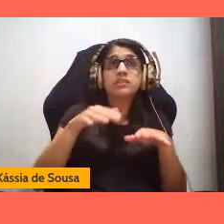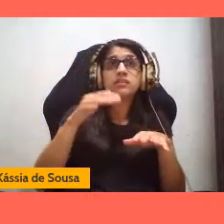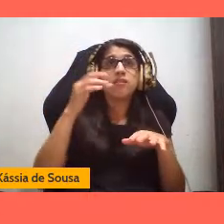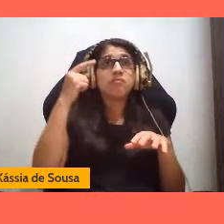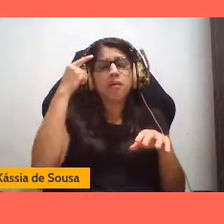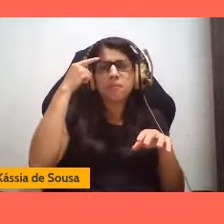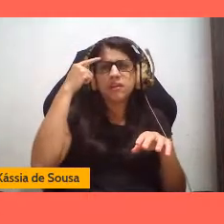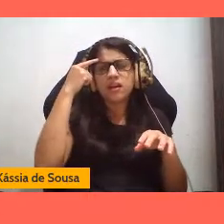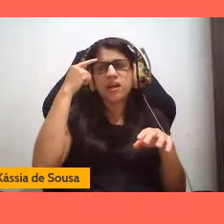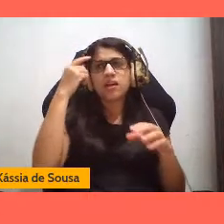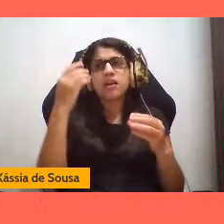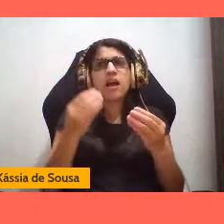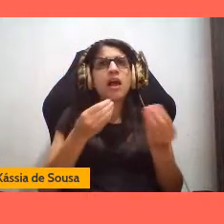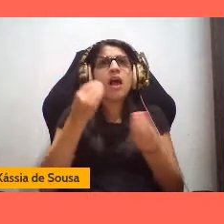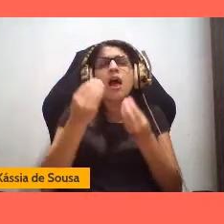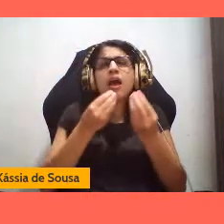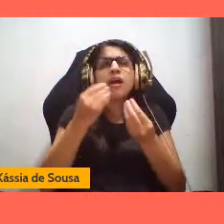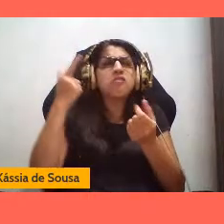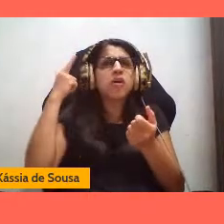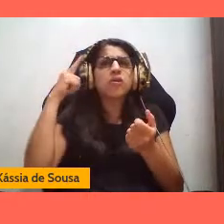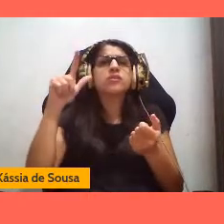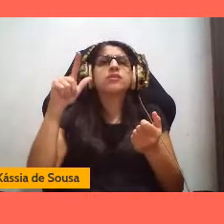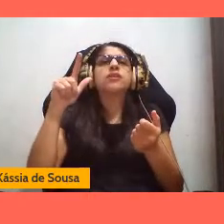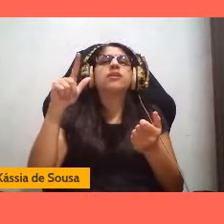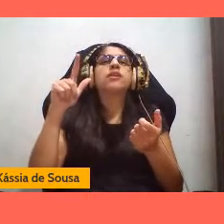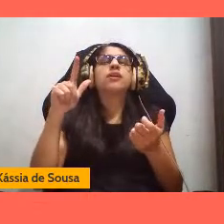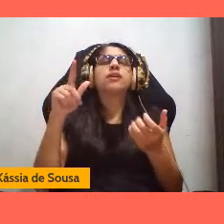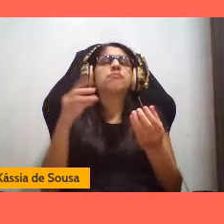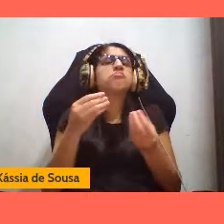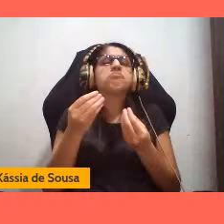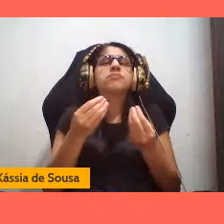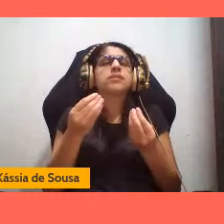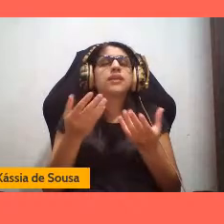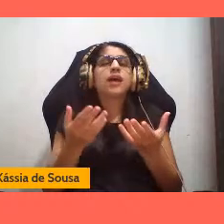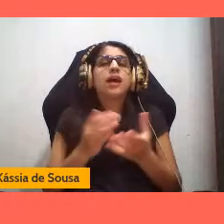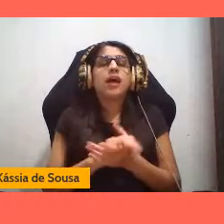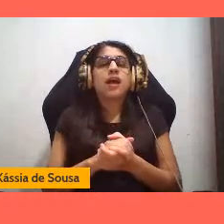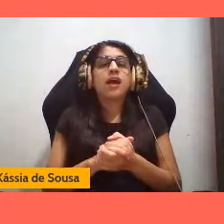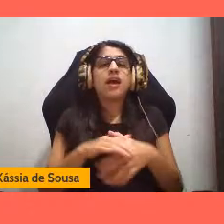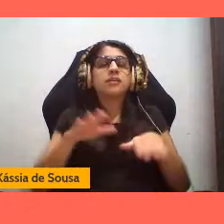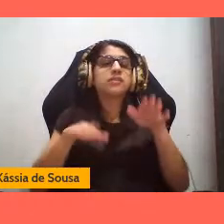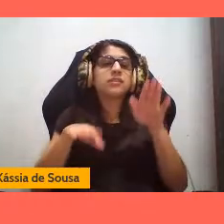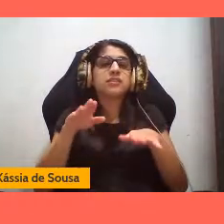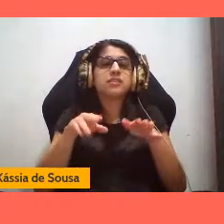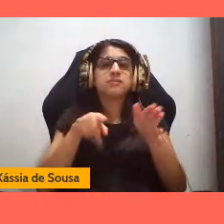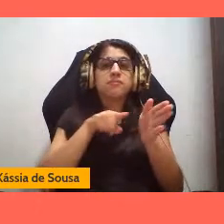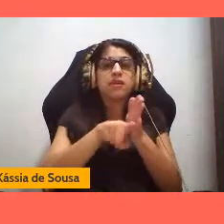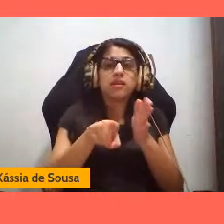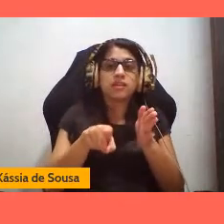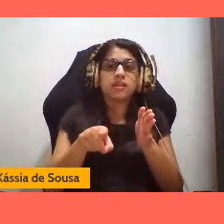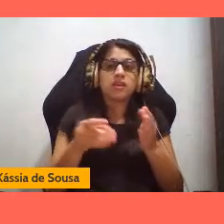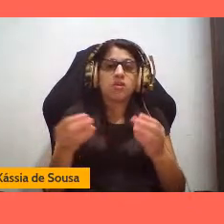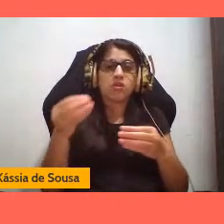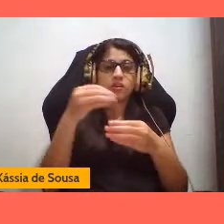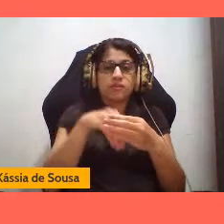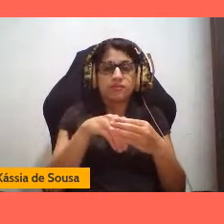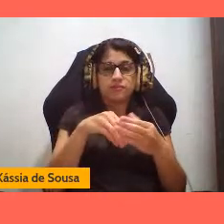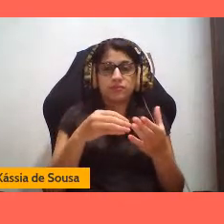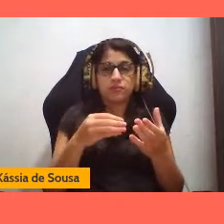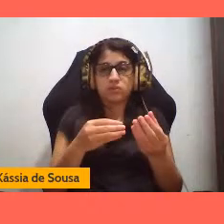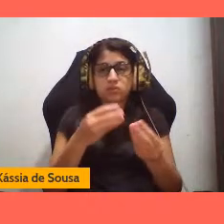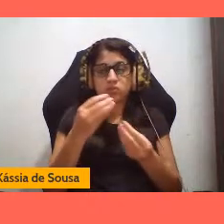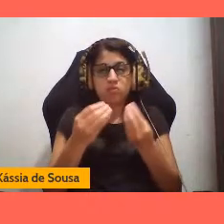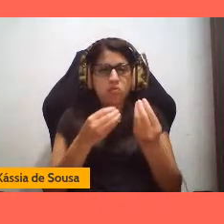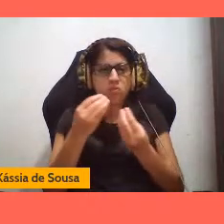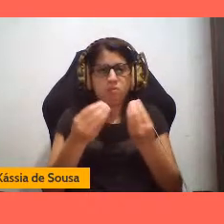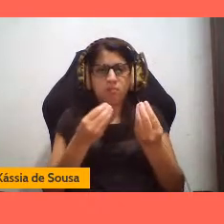respondendo qualquer pergunta que você colocava. Eu não vi tanta... Como é que elas estavam tanto em